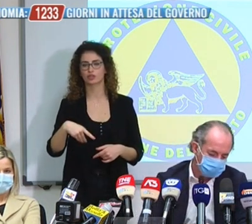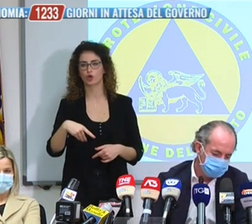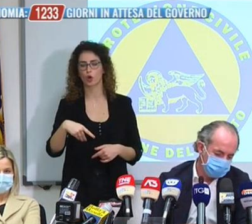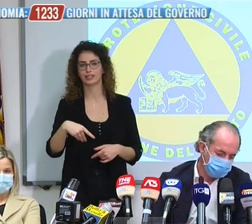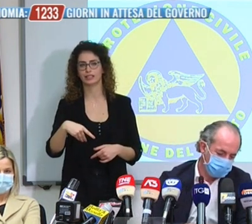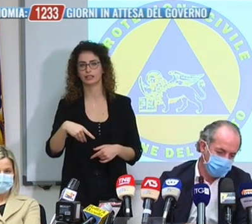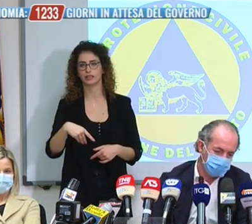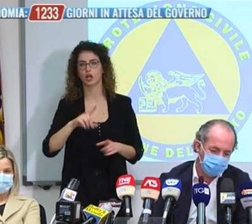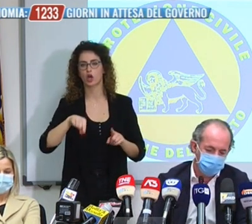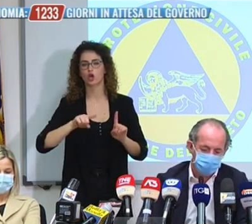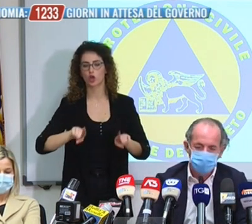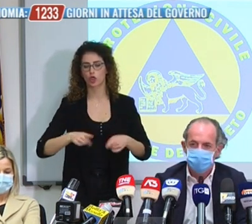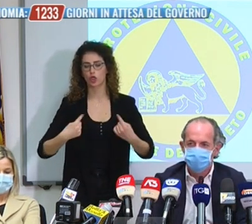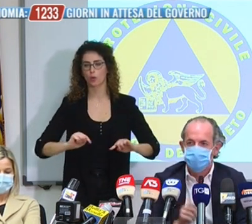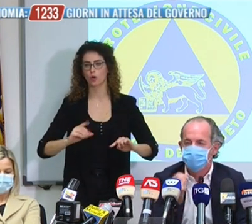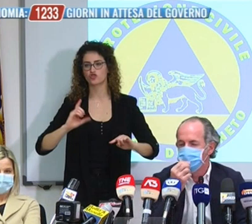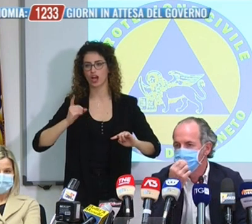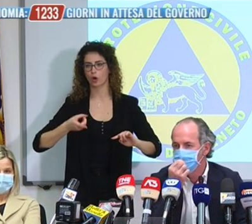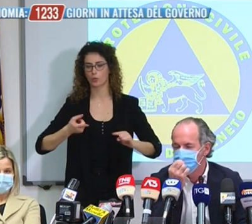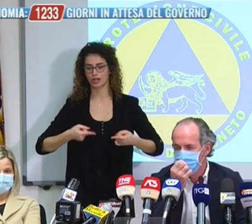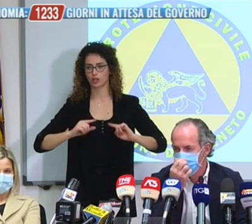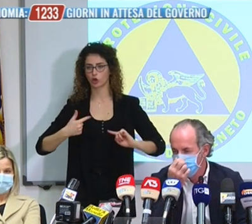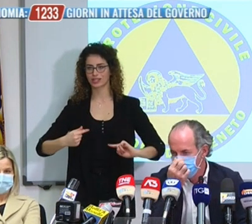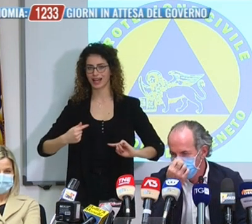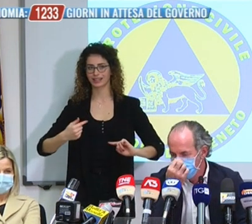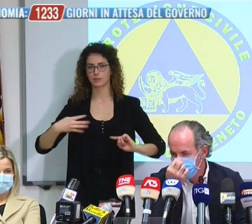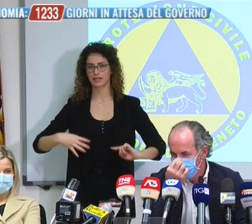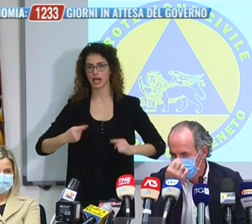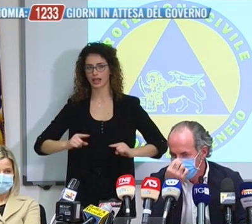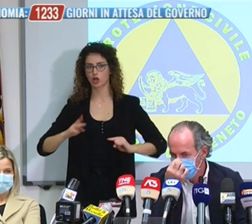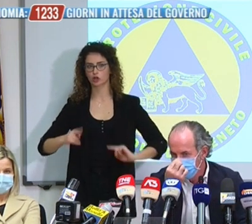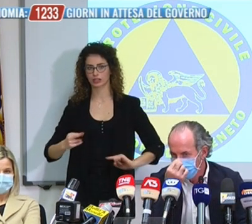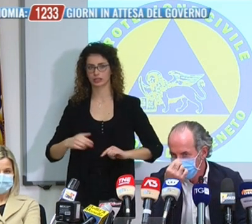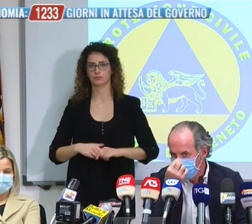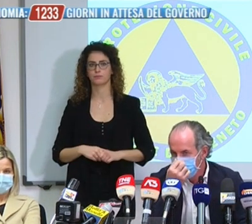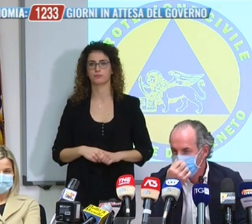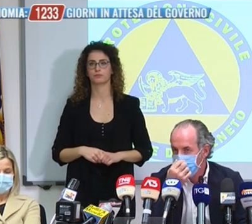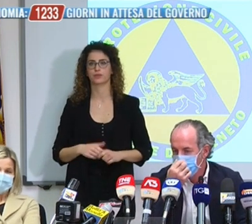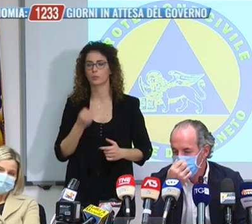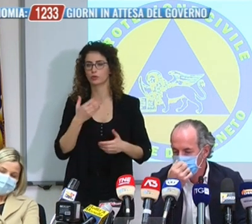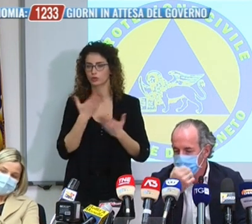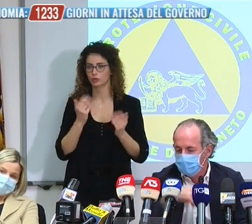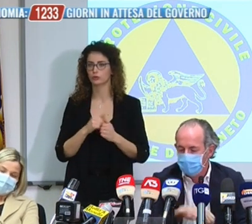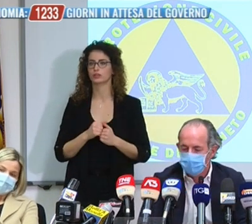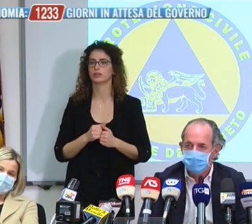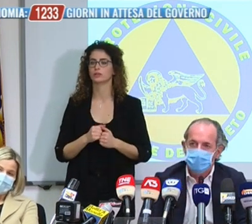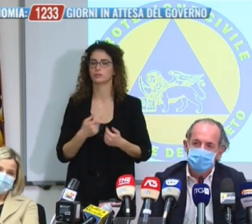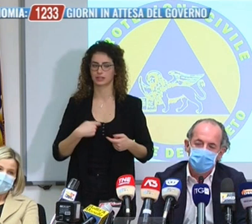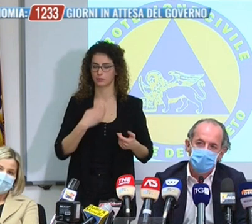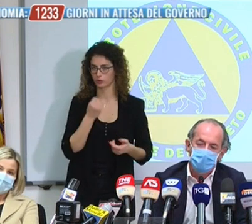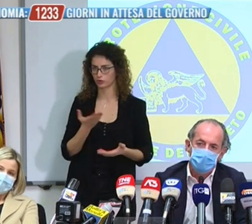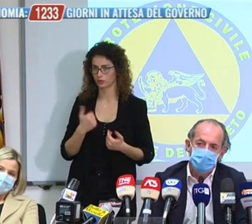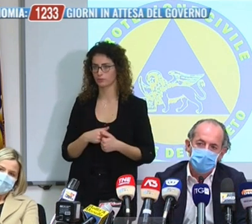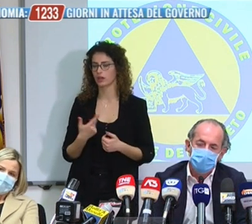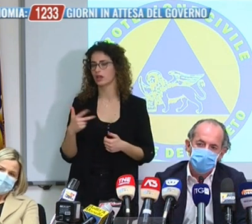cui seguiranno Giacomuzzo, Tosatto, Vanzanne e Rossini. Buongiorno a tutti, buongiorno Presidente. Buongiorno. Il TAR del Lazio tre